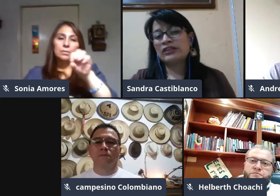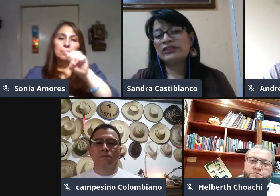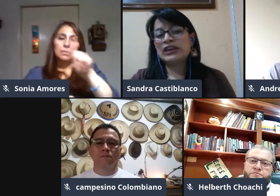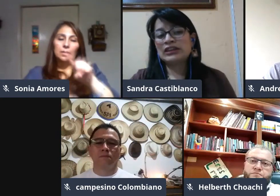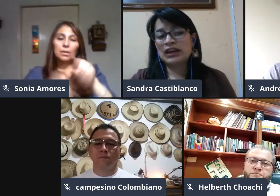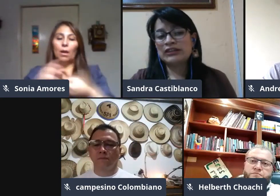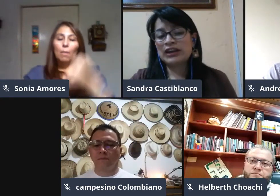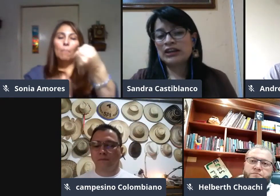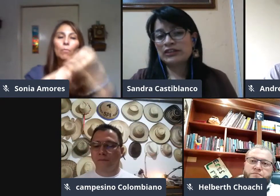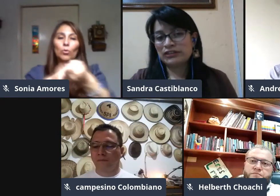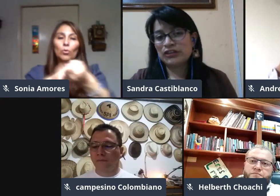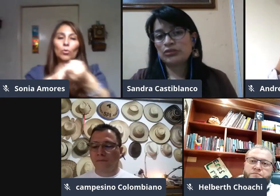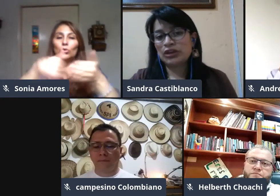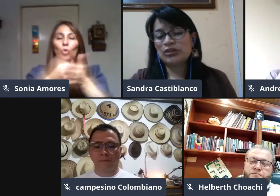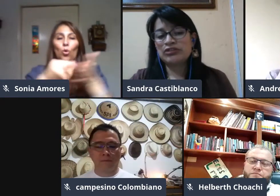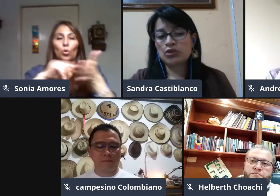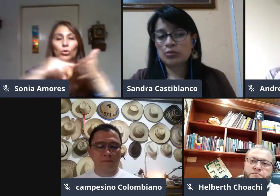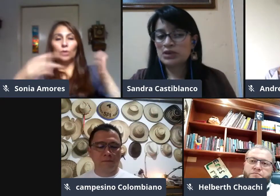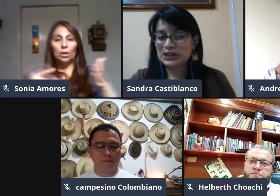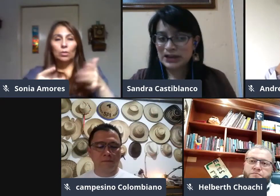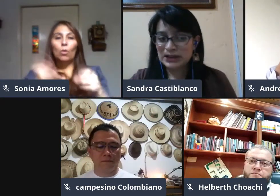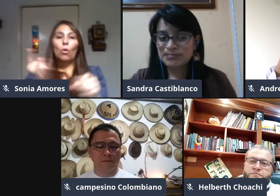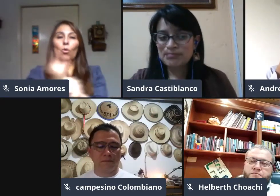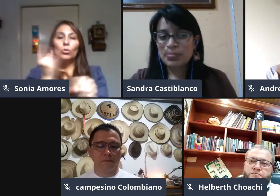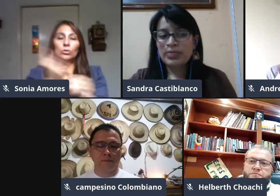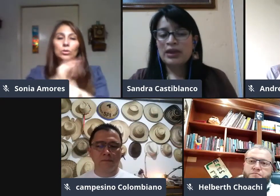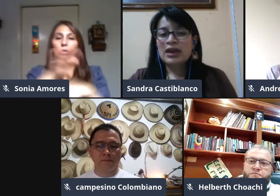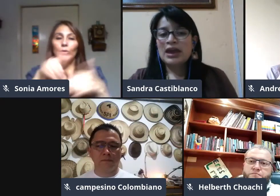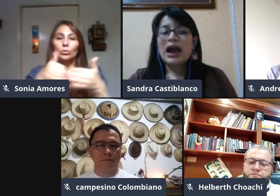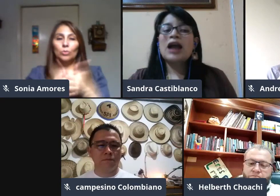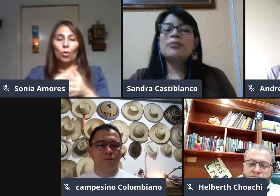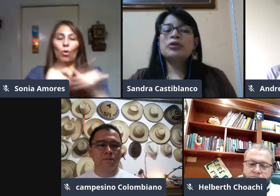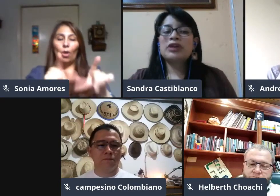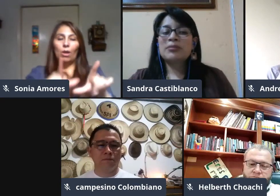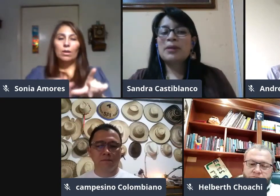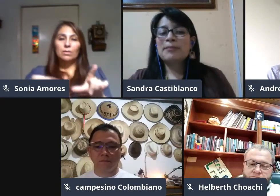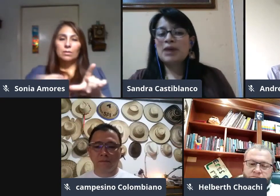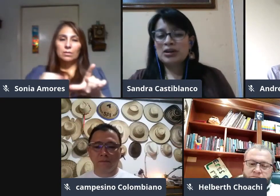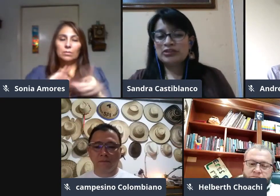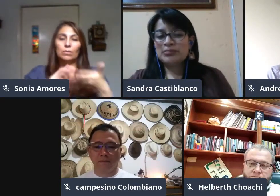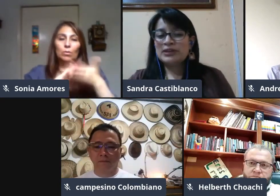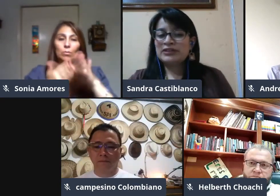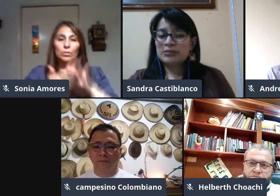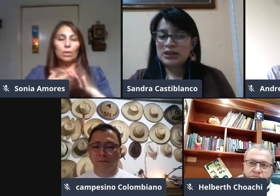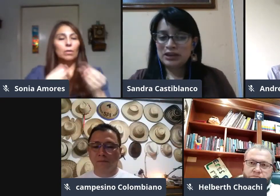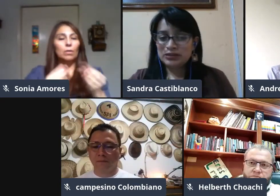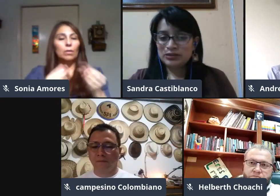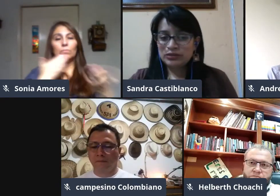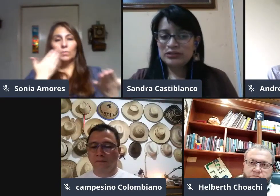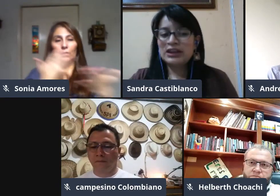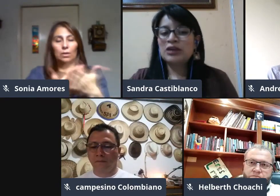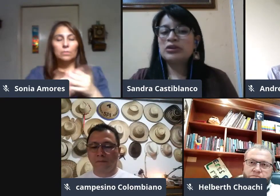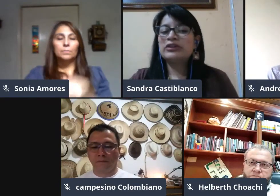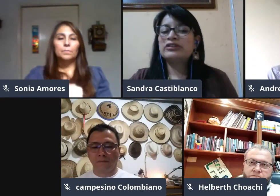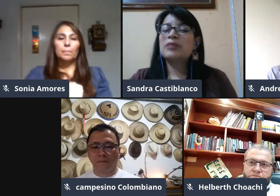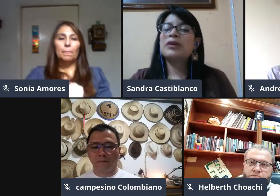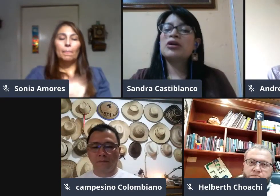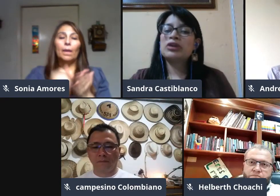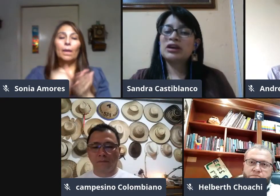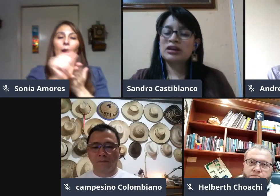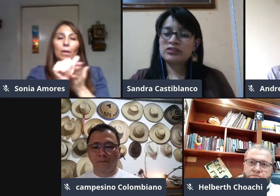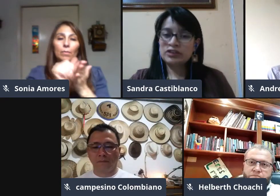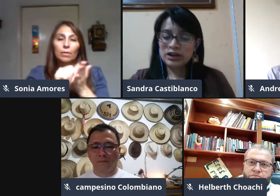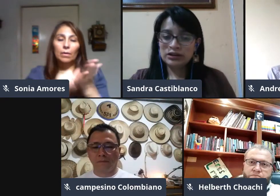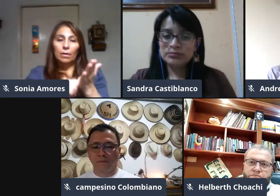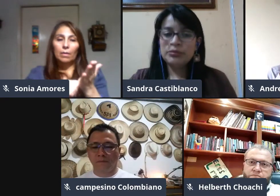jornadas, a través de los canales digitales de la Licenciatura de Educación Comunitaria. Al programa Manos y Pensamientos